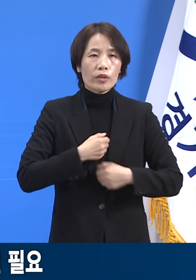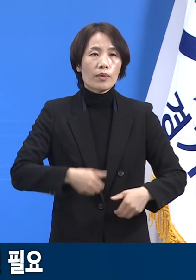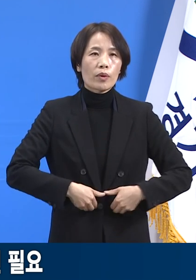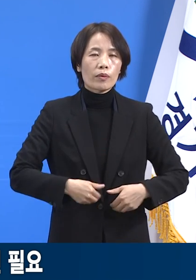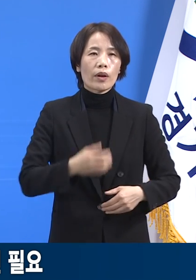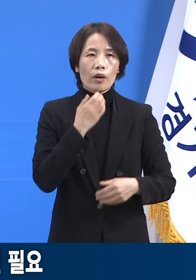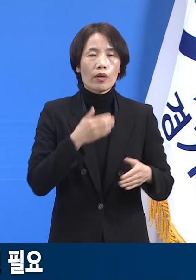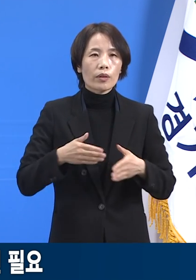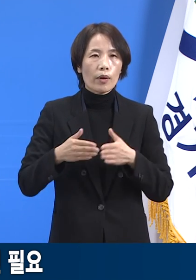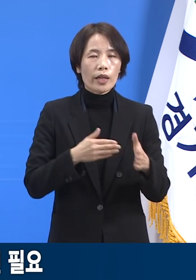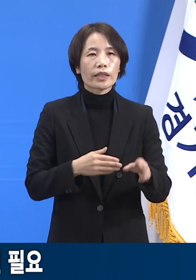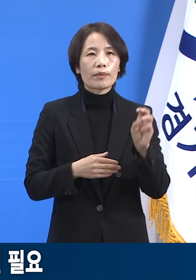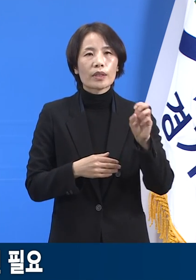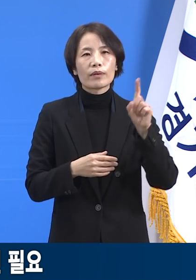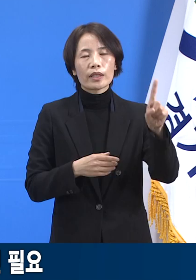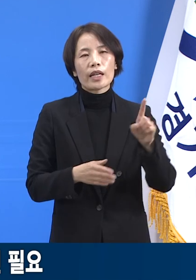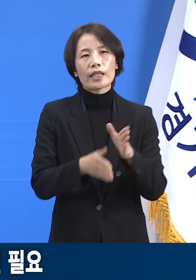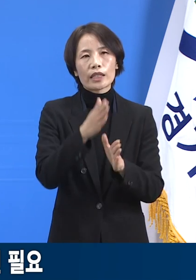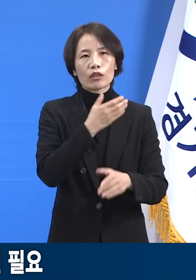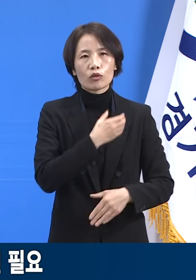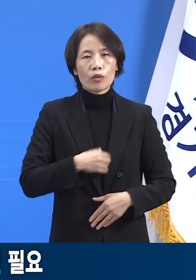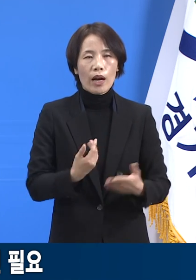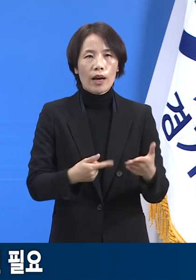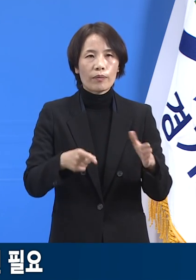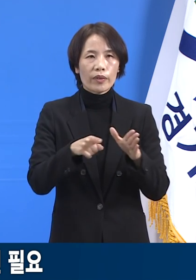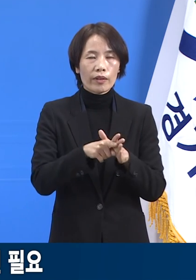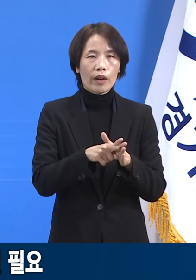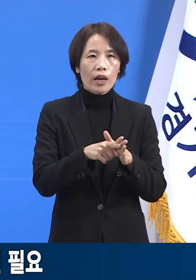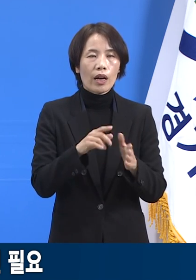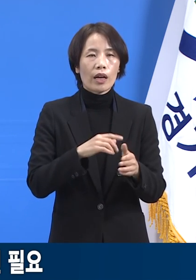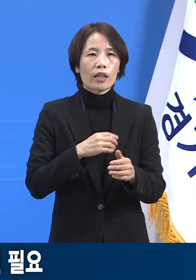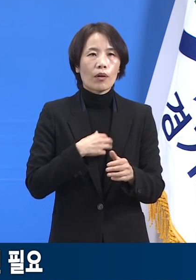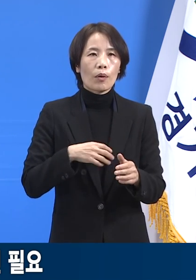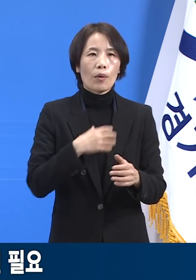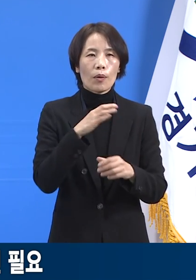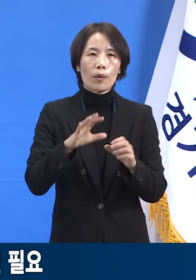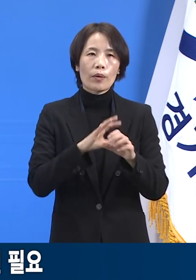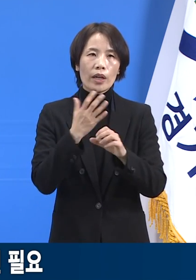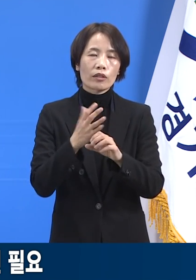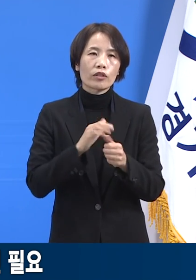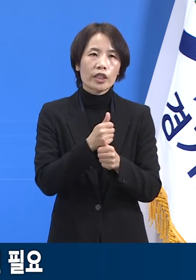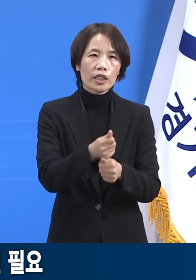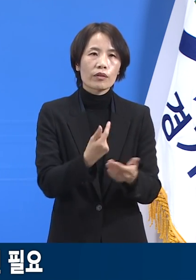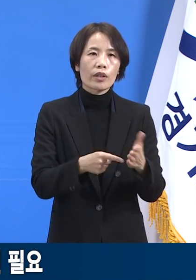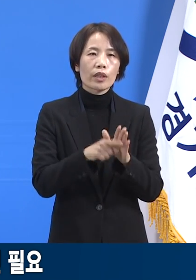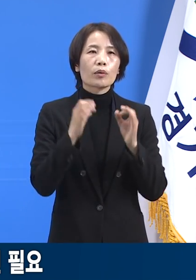앞으로도 경기도는 31개 시군과 함께 코로나19 극복과 도민의 안전을 위해서 최선을 다하겠습니다.